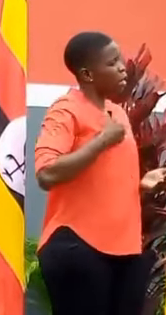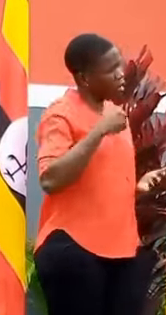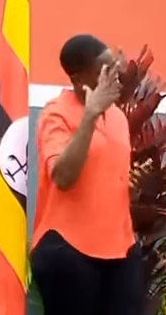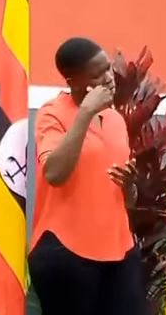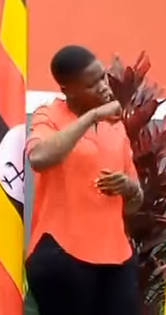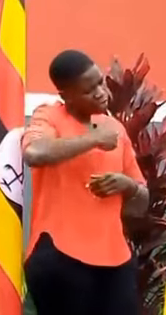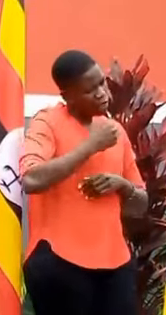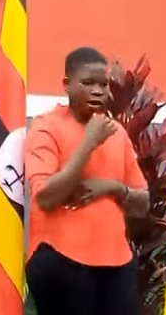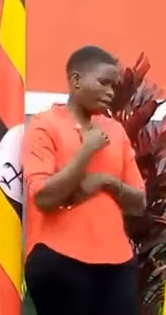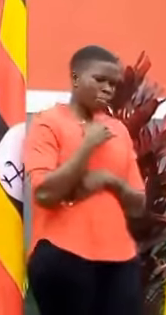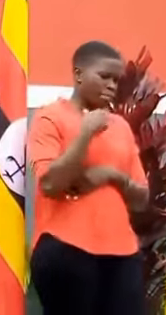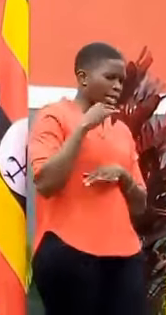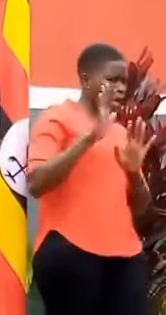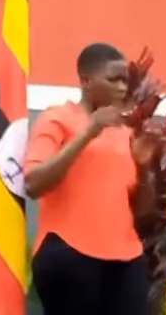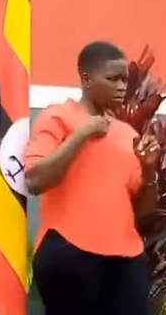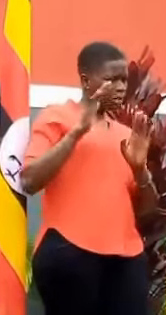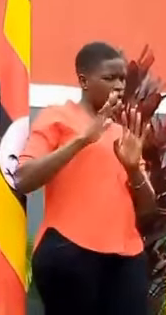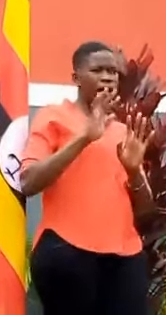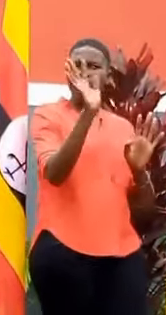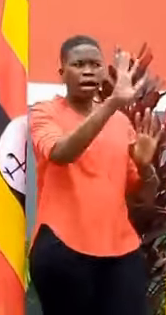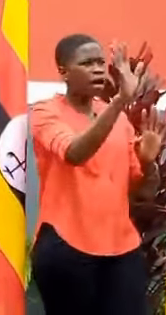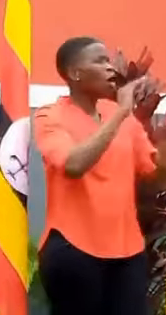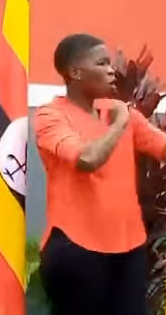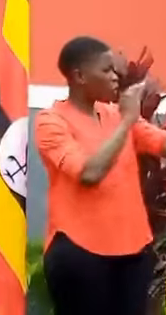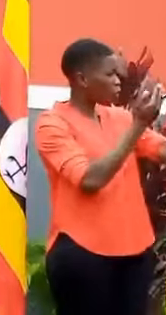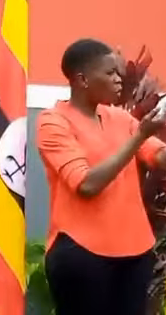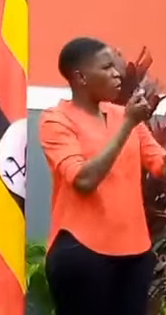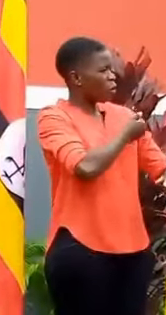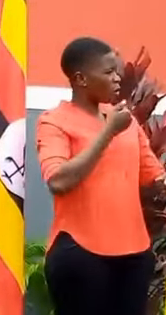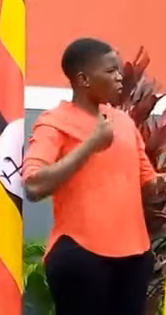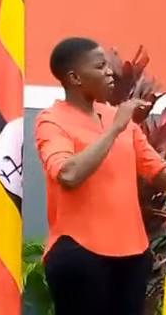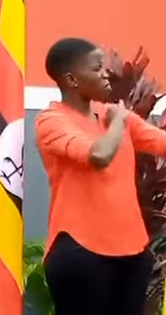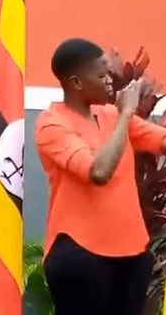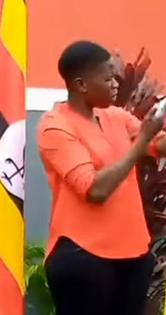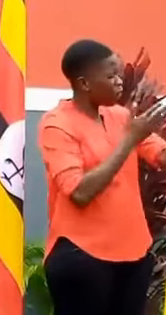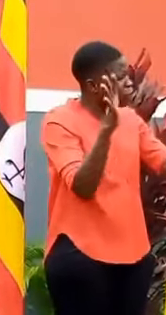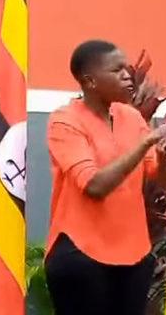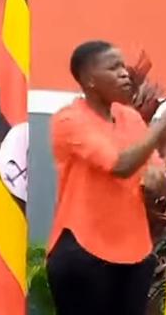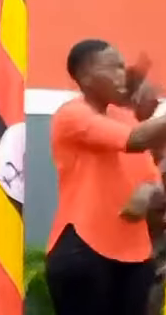most powerful forces now we need your ideas